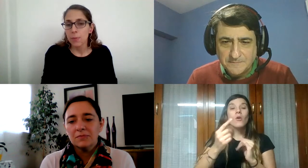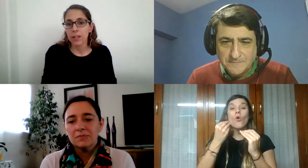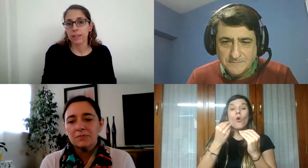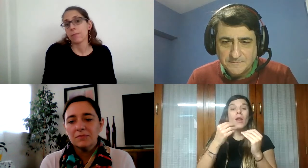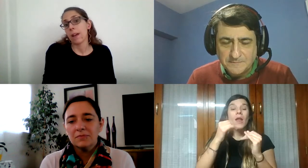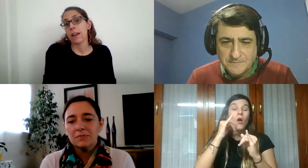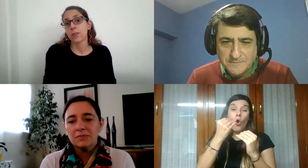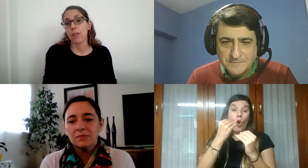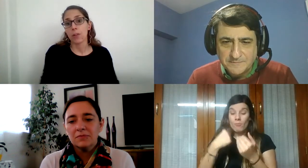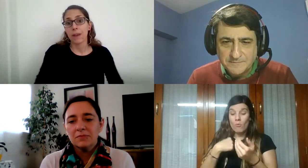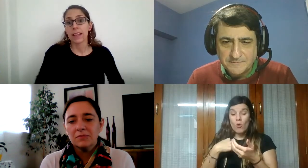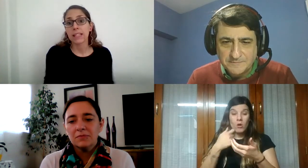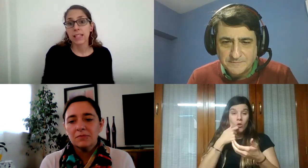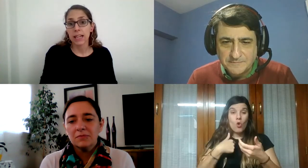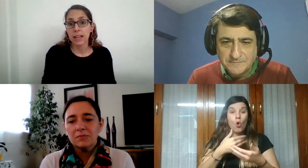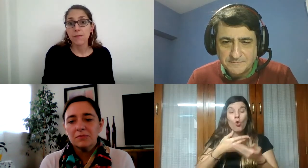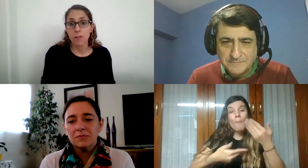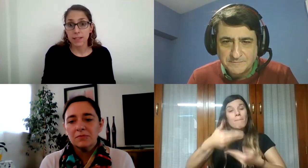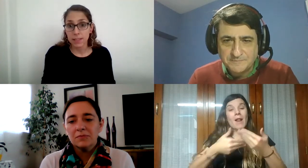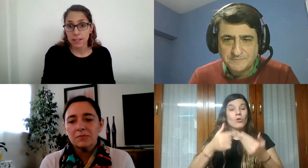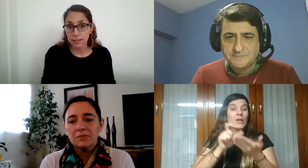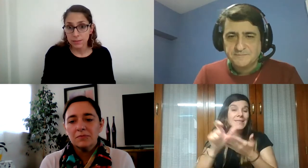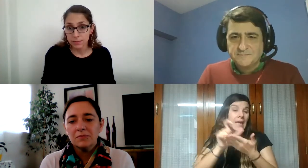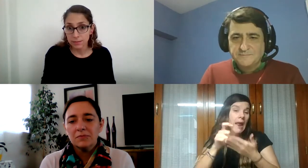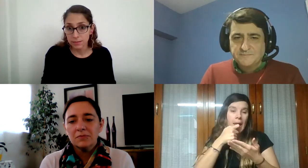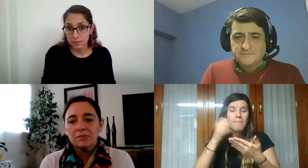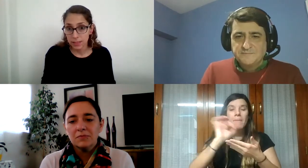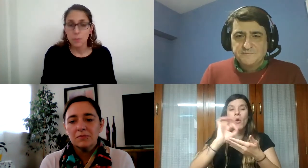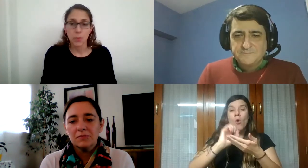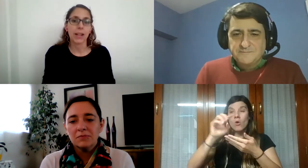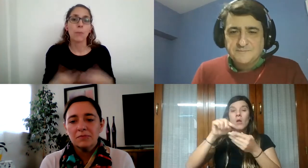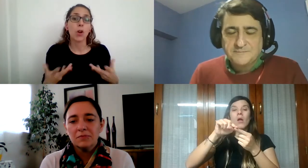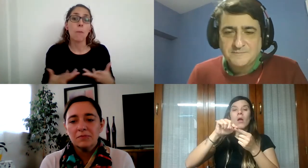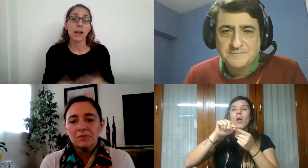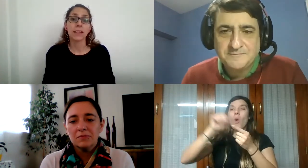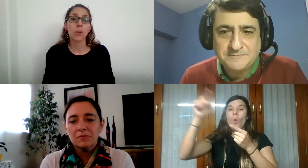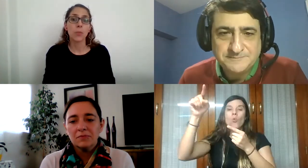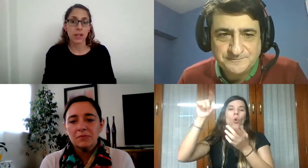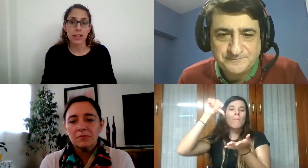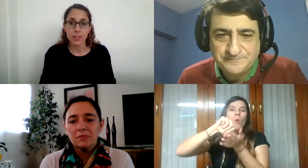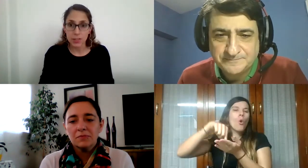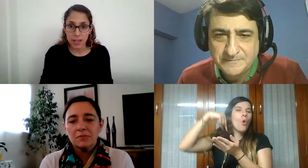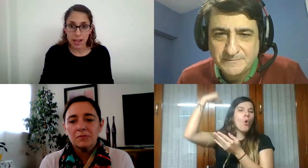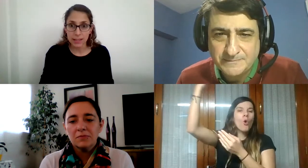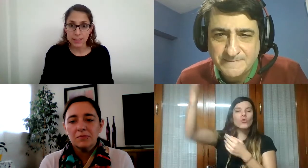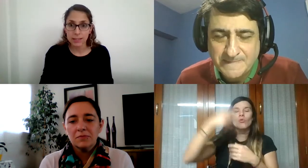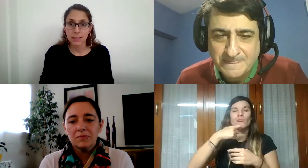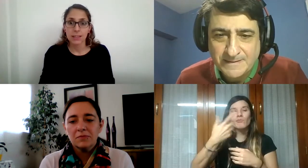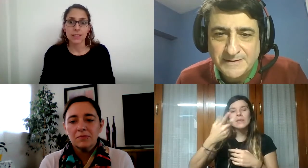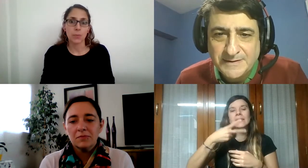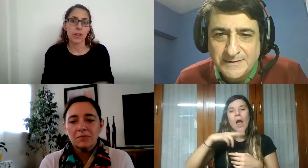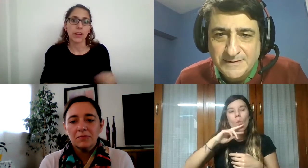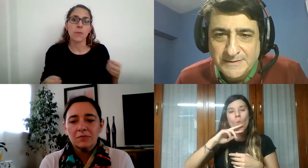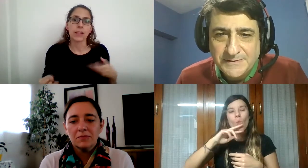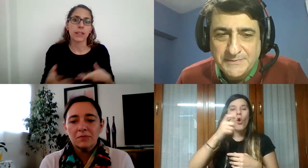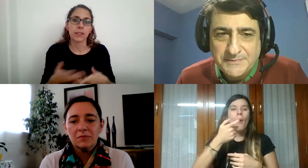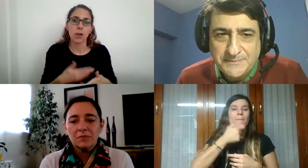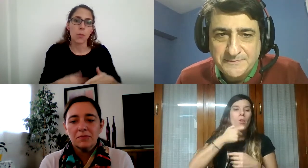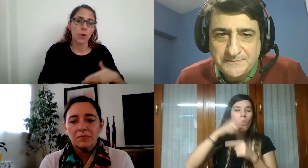Sí, porque es una forma de que llegue la información, por ejemplo, compartiendo por redes sociales, se puede